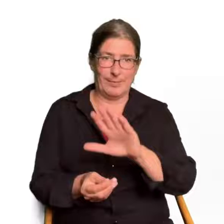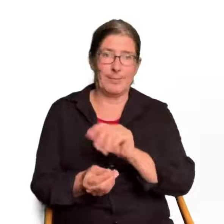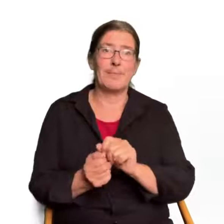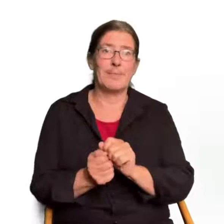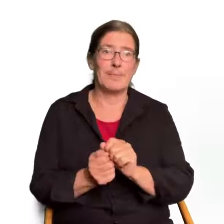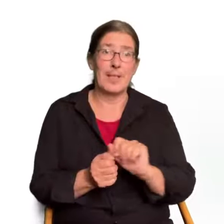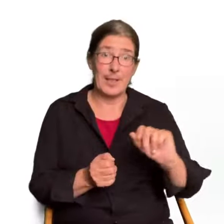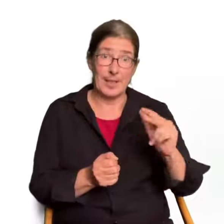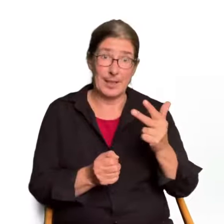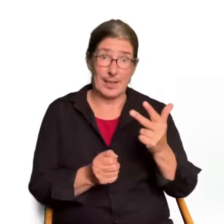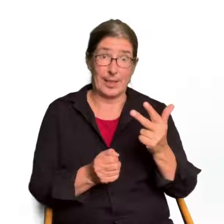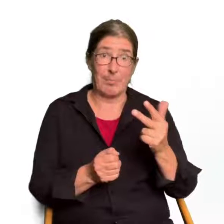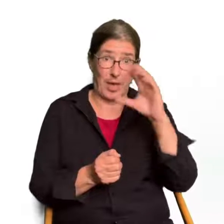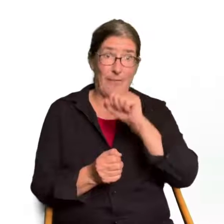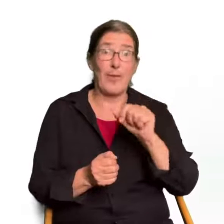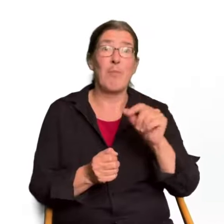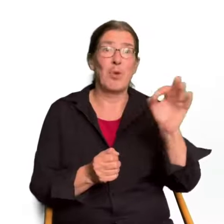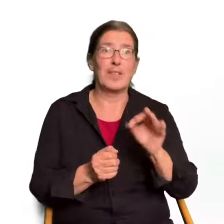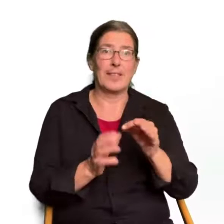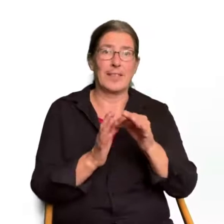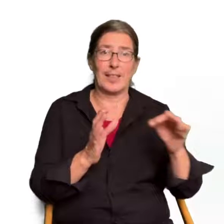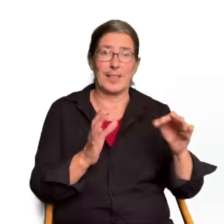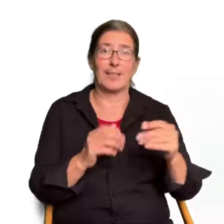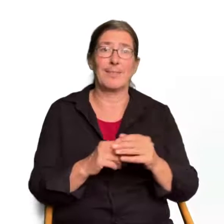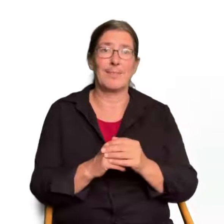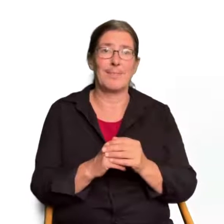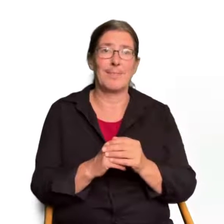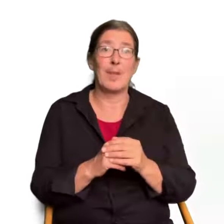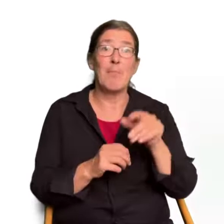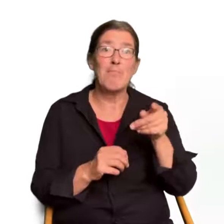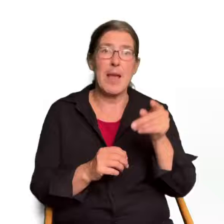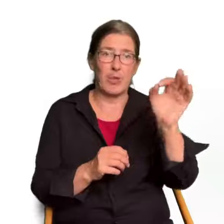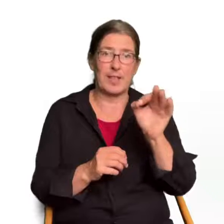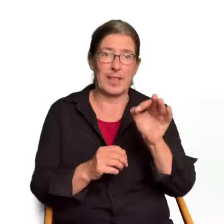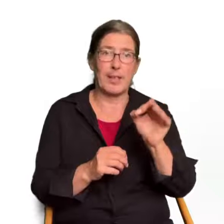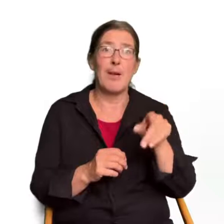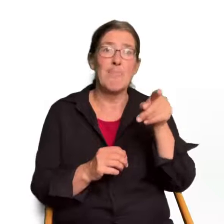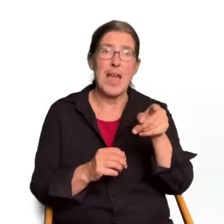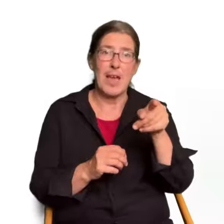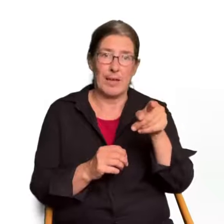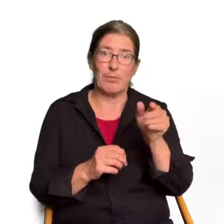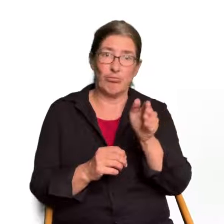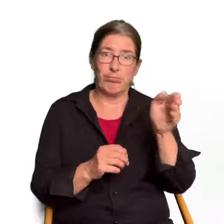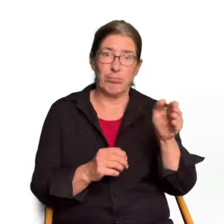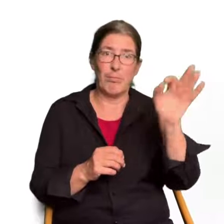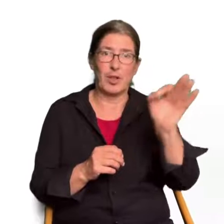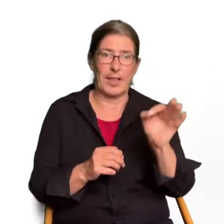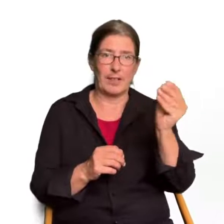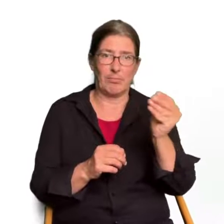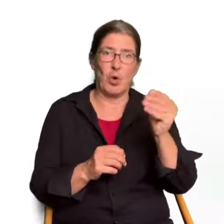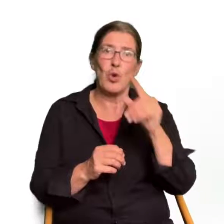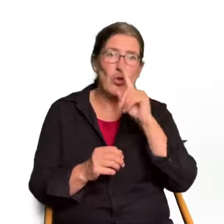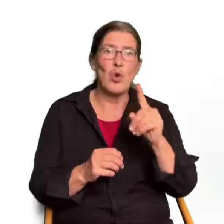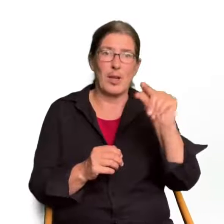der dritte Begriff ist der Prozentsatz P Prozent ein kleines P und das Prozentzeichen